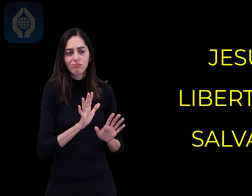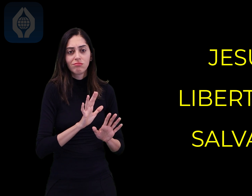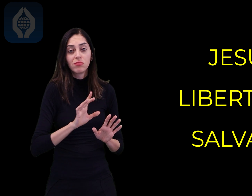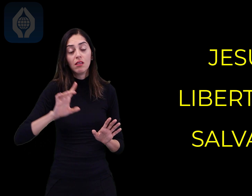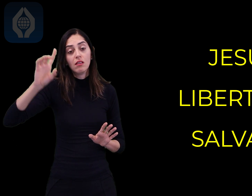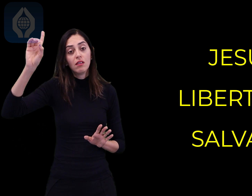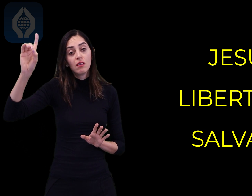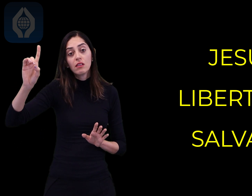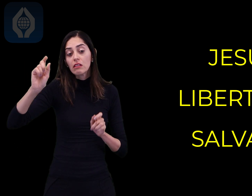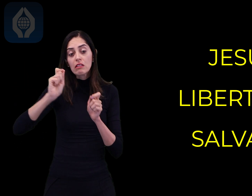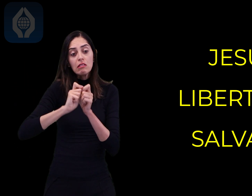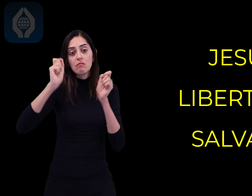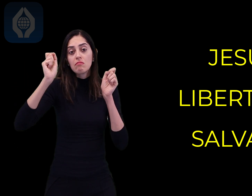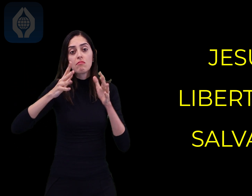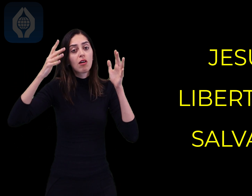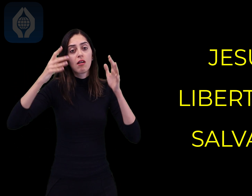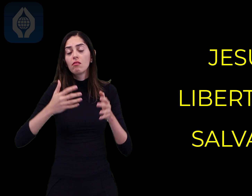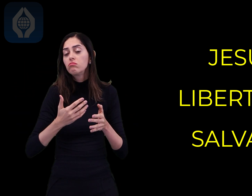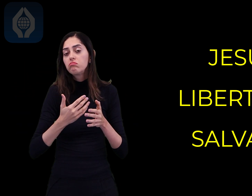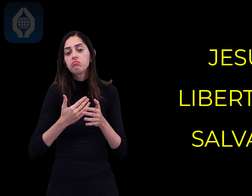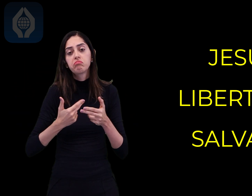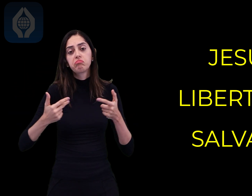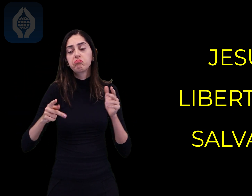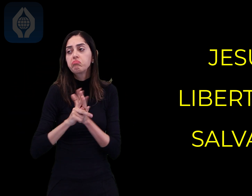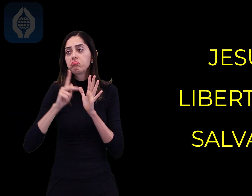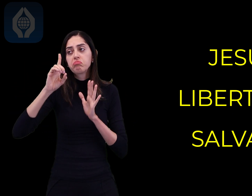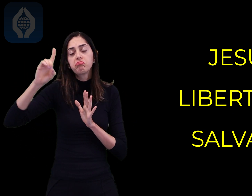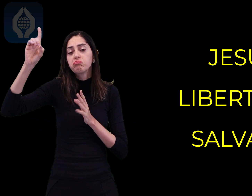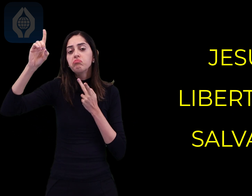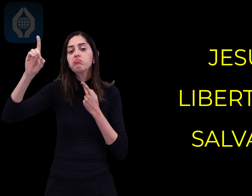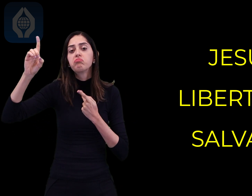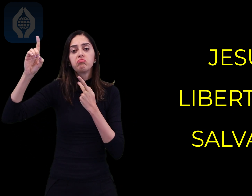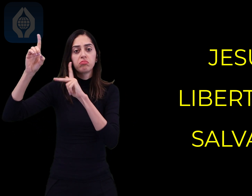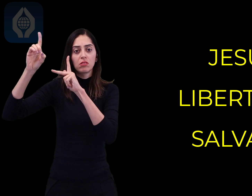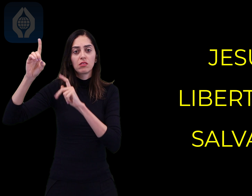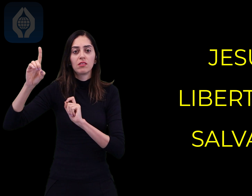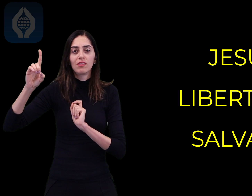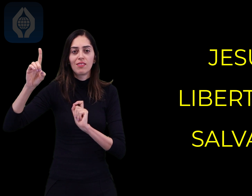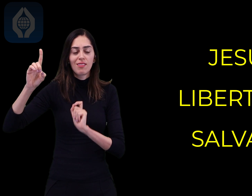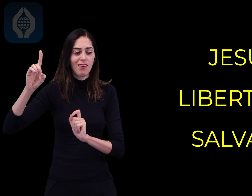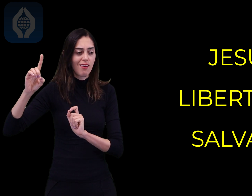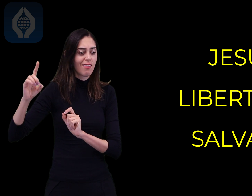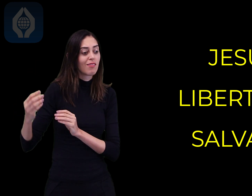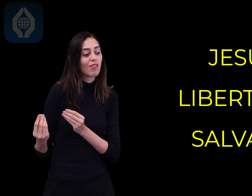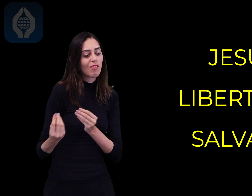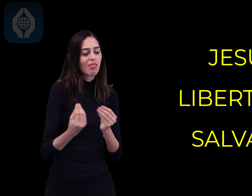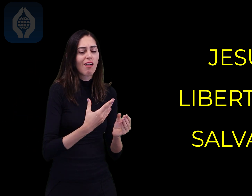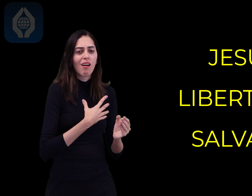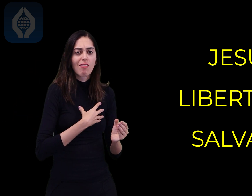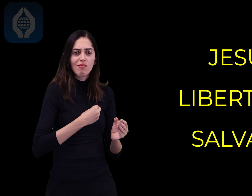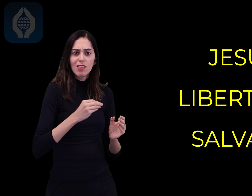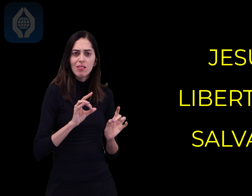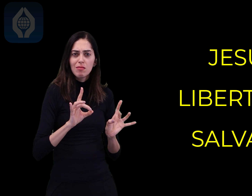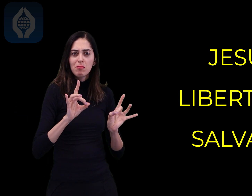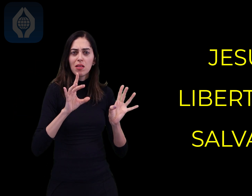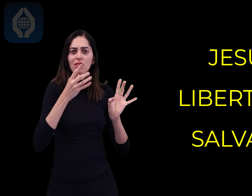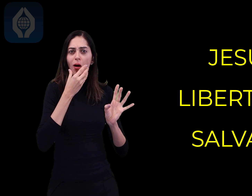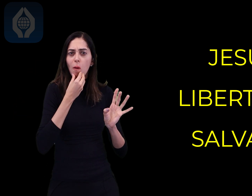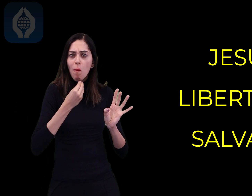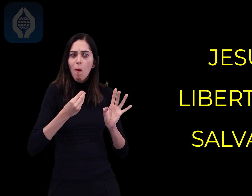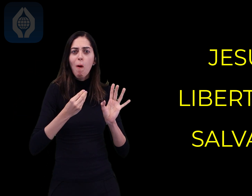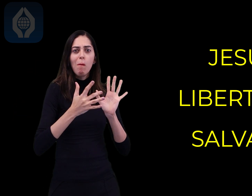Seu nome seria Jesus, que significa Salvador ou Libertador. Deus jamais esqueceu sua promessa de